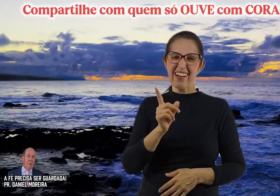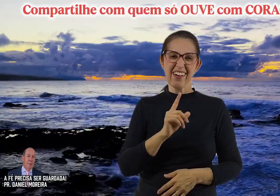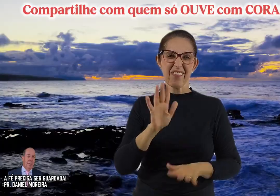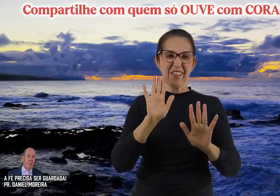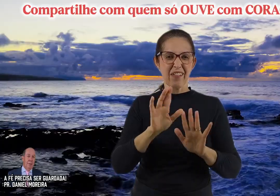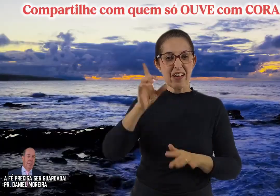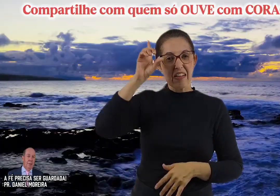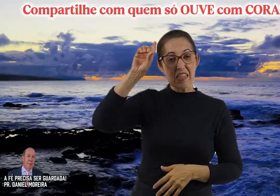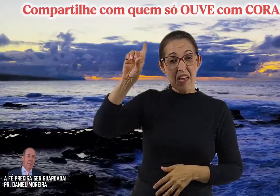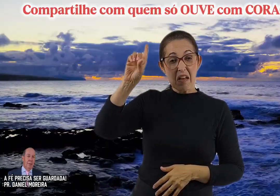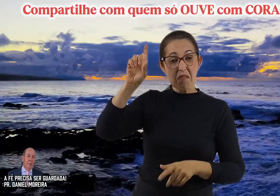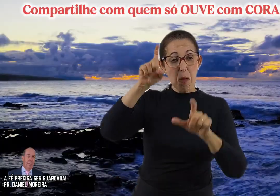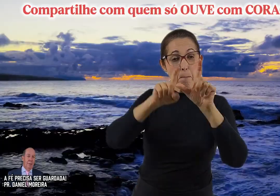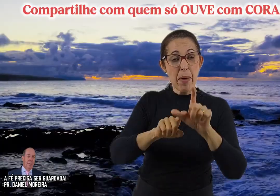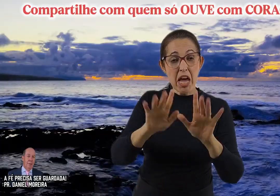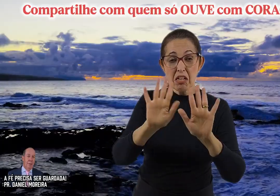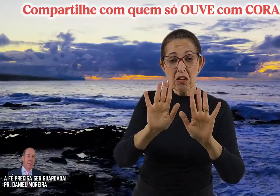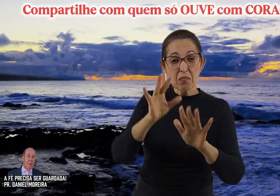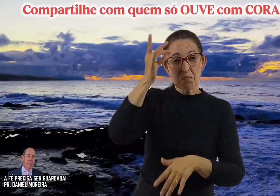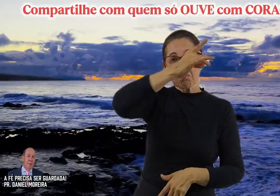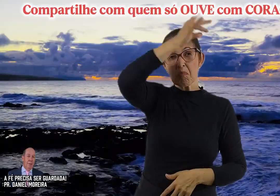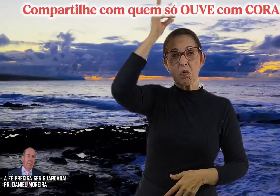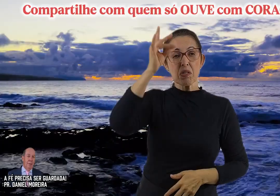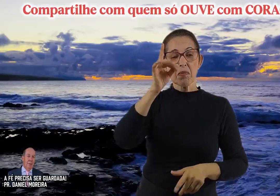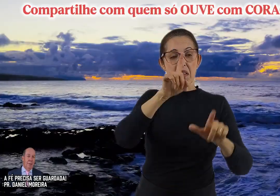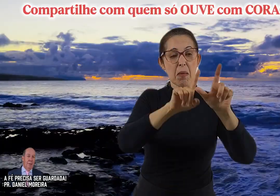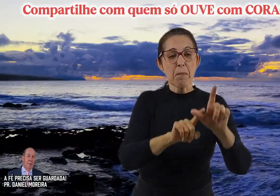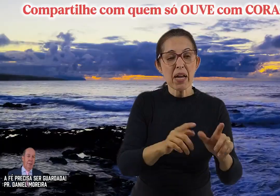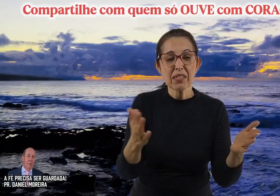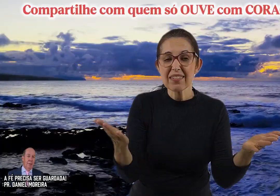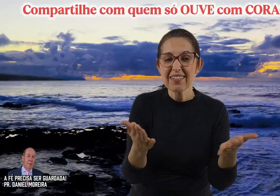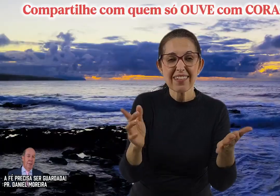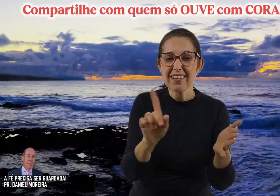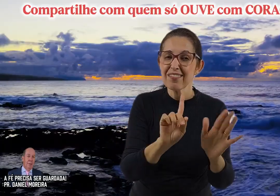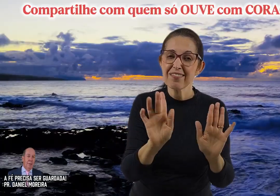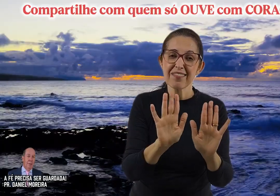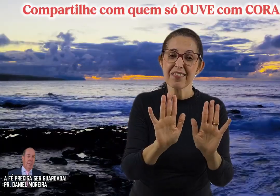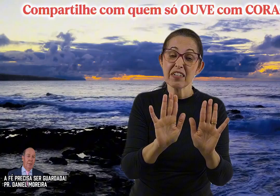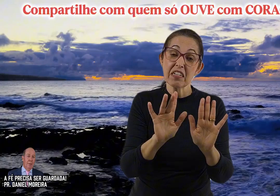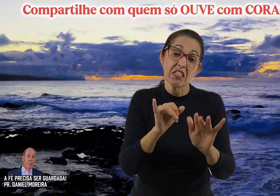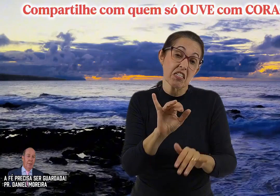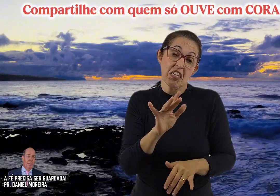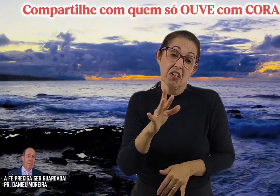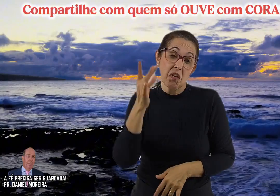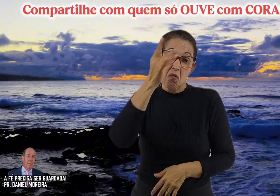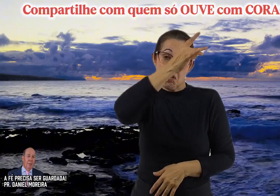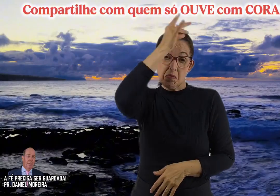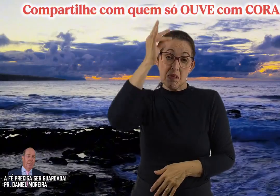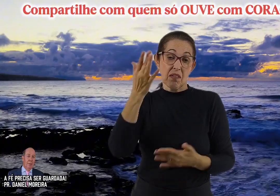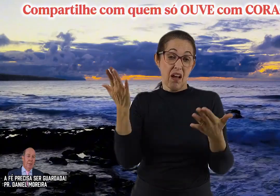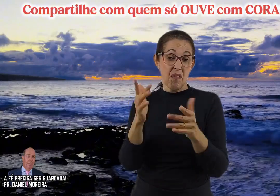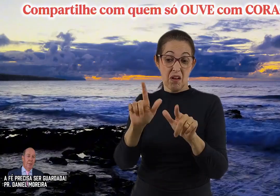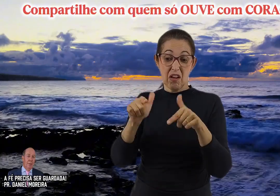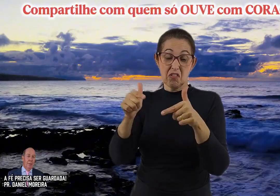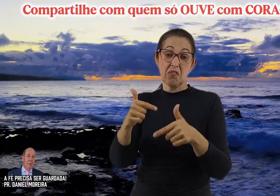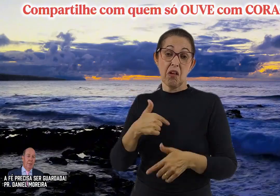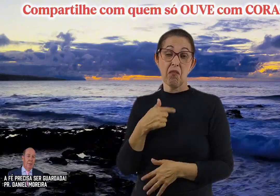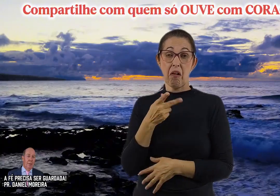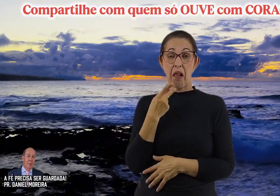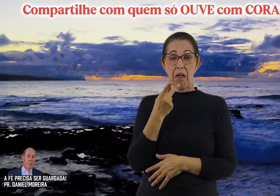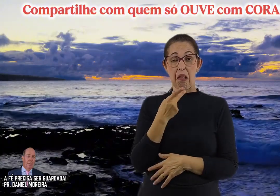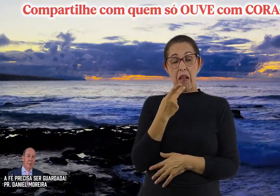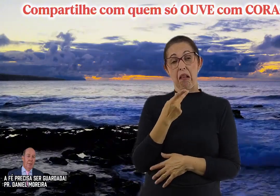não depende disso. Se o Espírito Santo não estiver agindo nessa palavra aqui, vou ficar rouco e mais gripado.